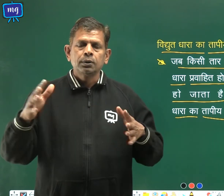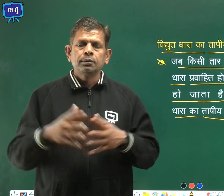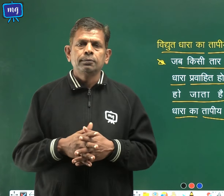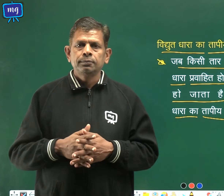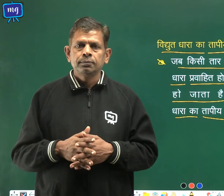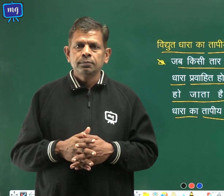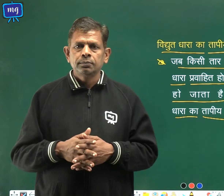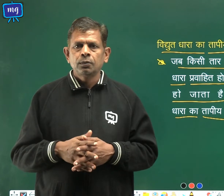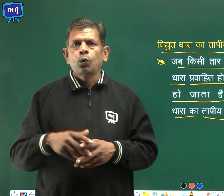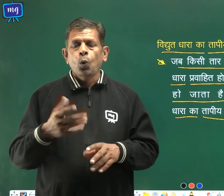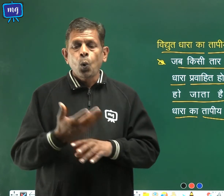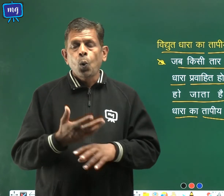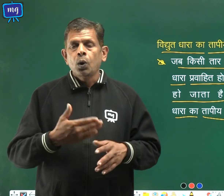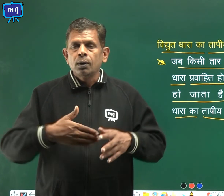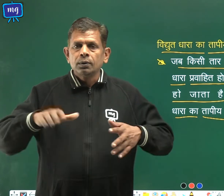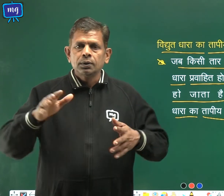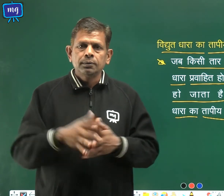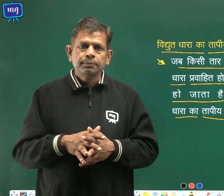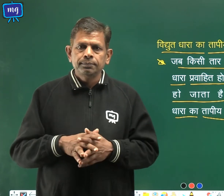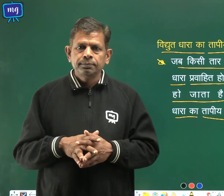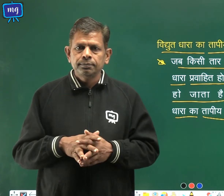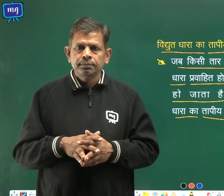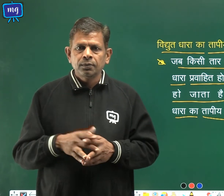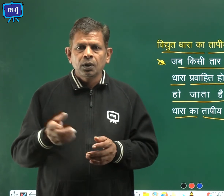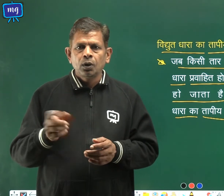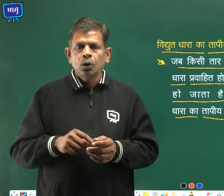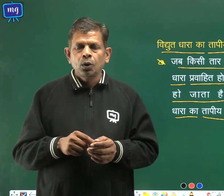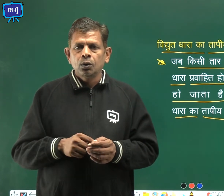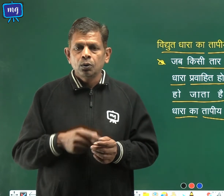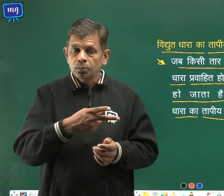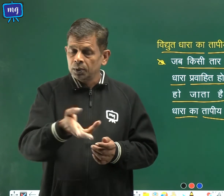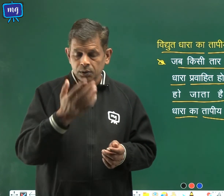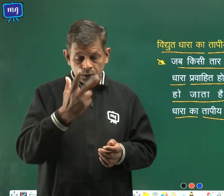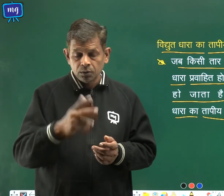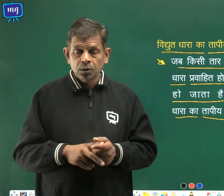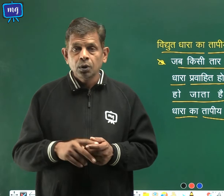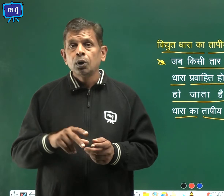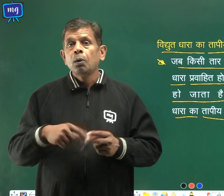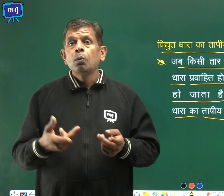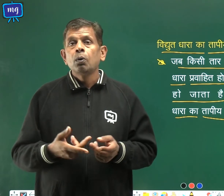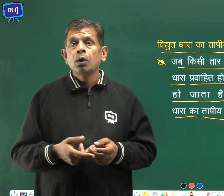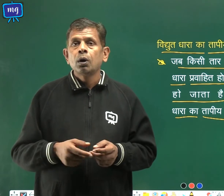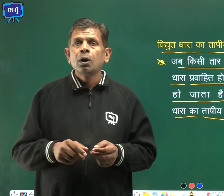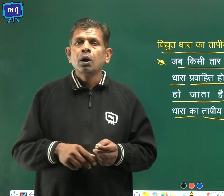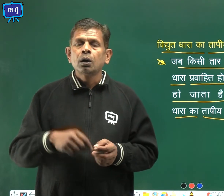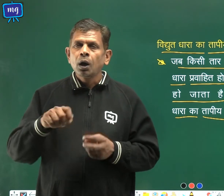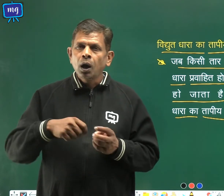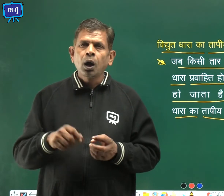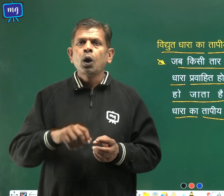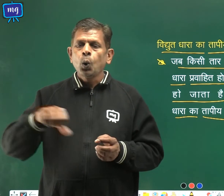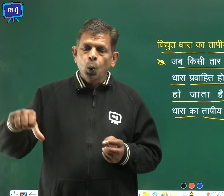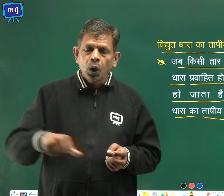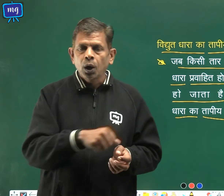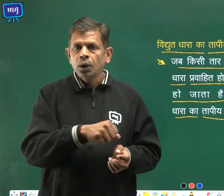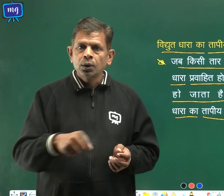अर्थात गर्म हो जाता है। तुमने देखा होगा ना, जब कोई उपकरण, मिक्सी,